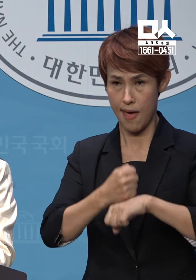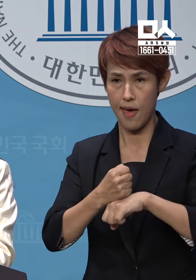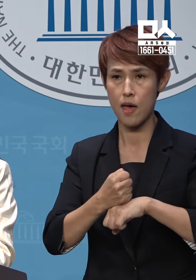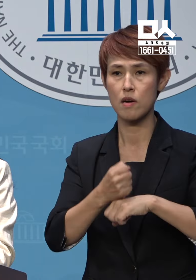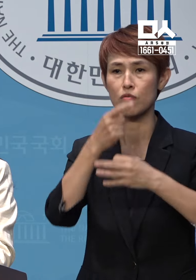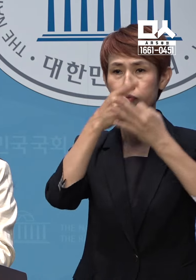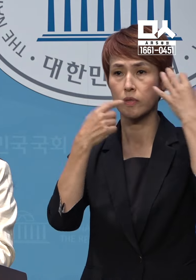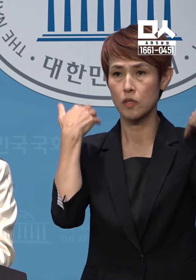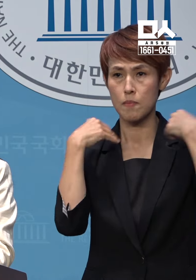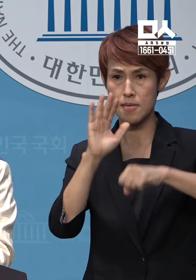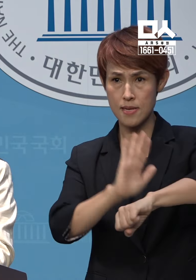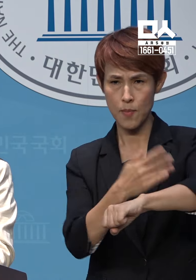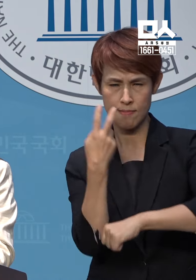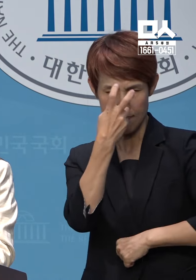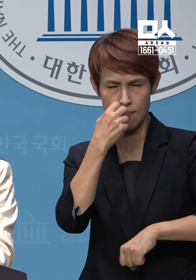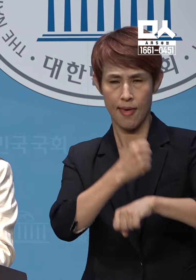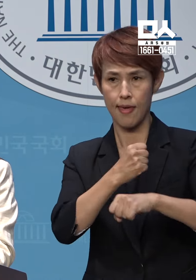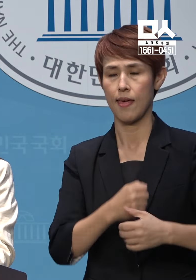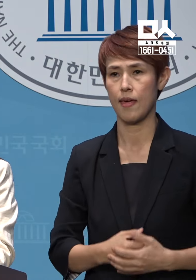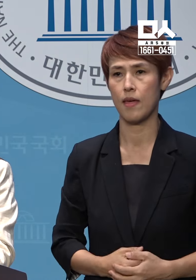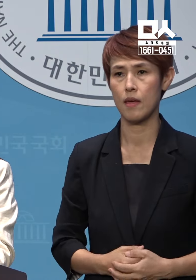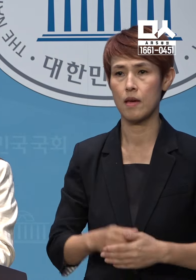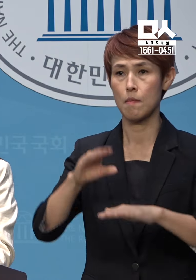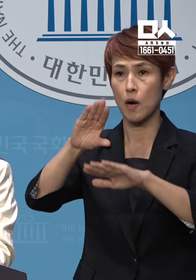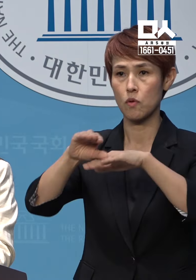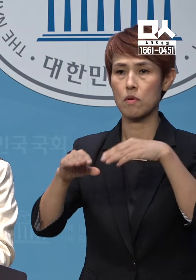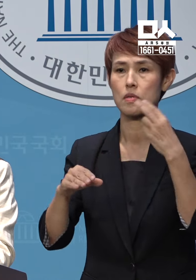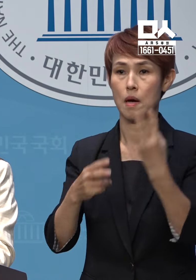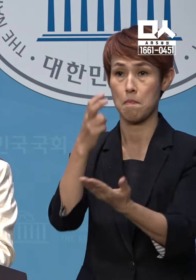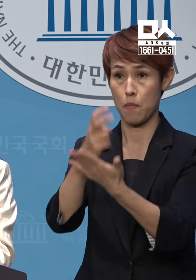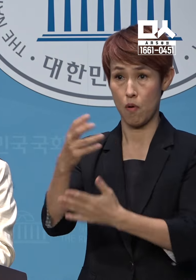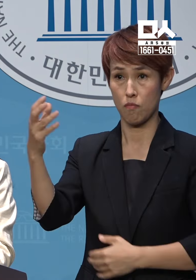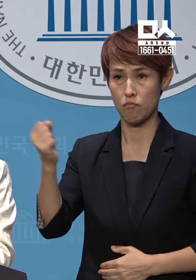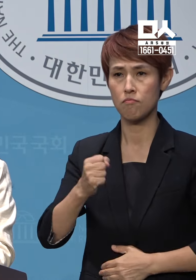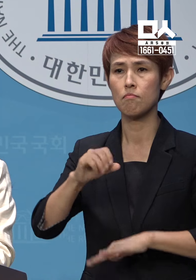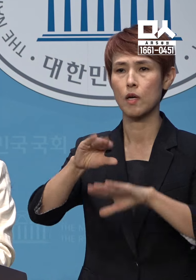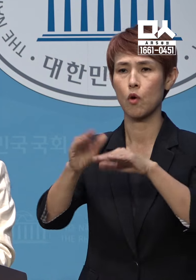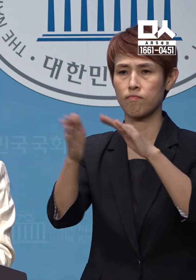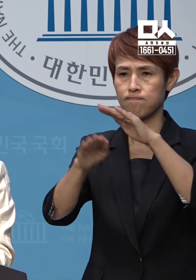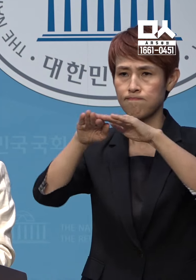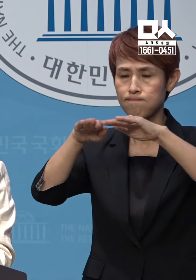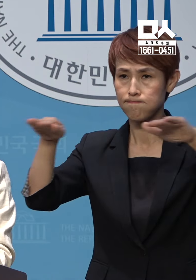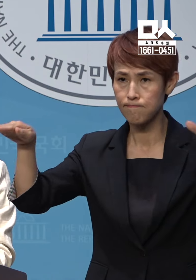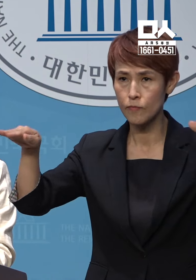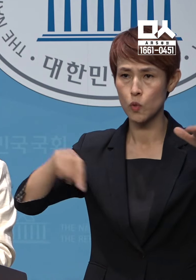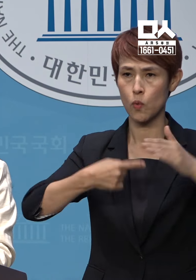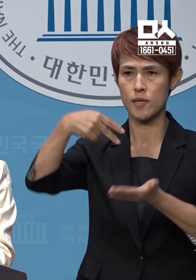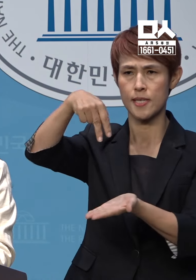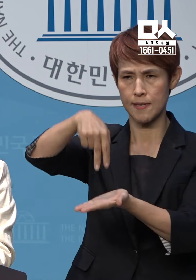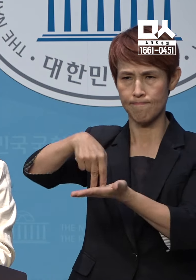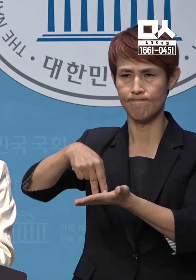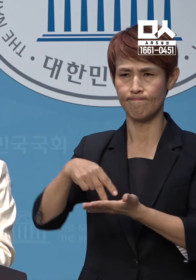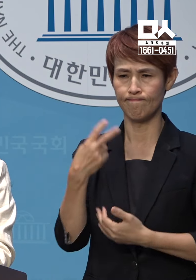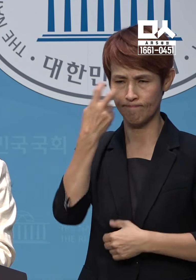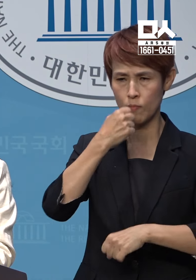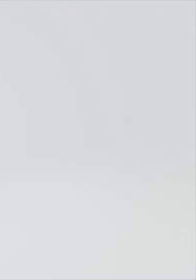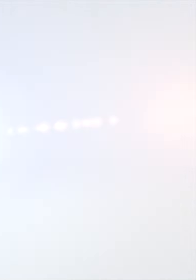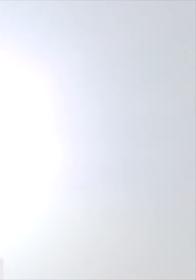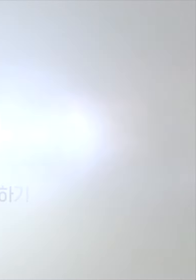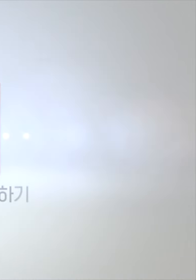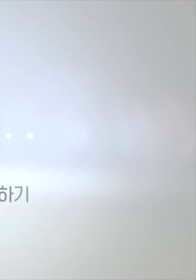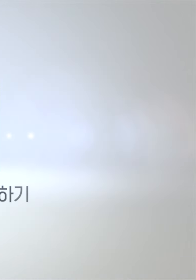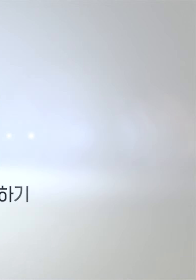낱낱이 치겠습니다 방송 사법으로 방송의 공정성과 독립성을 지켜내겠습니다